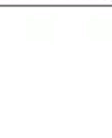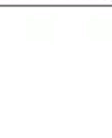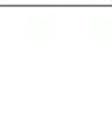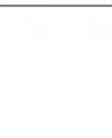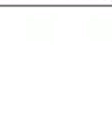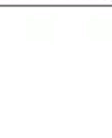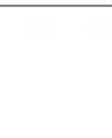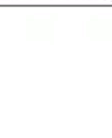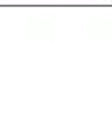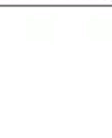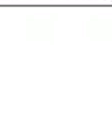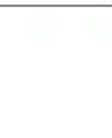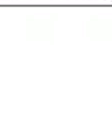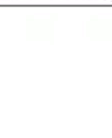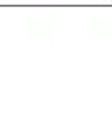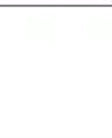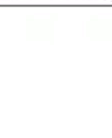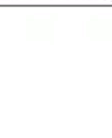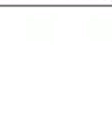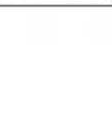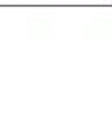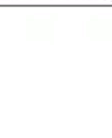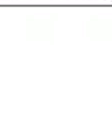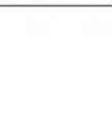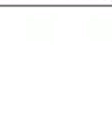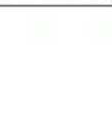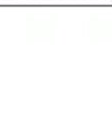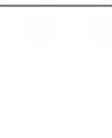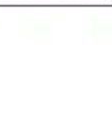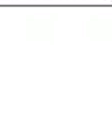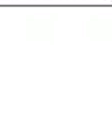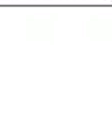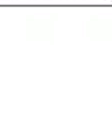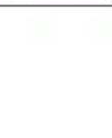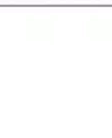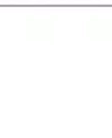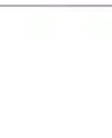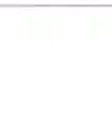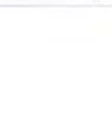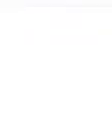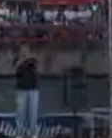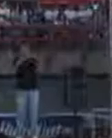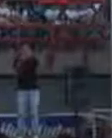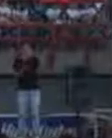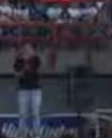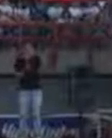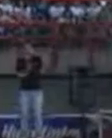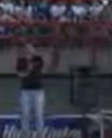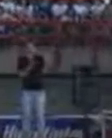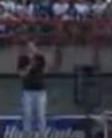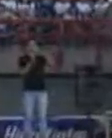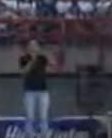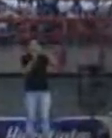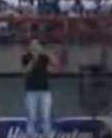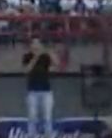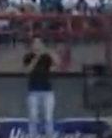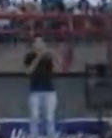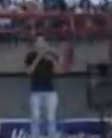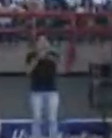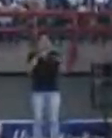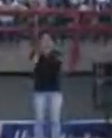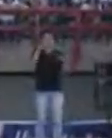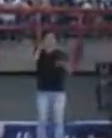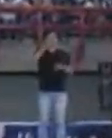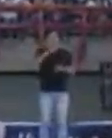atenção disso, porque muitas vezes os alunos têm a ideia de calcular a média, somar e dividir por 2. Não, calcular a média é